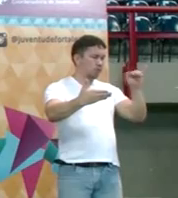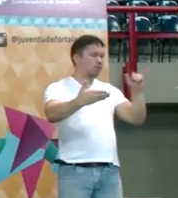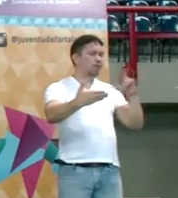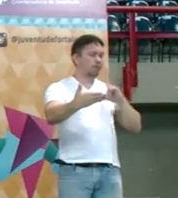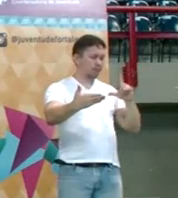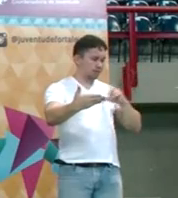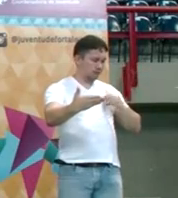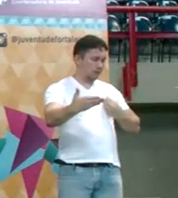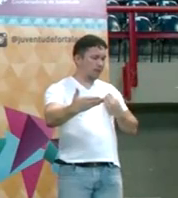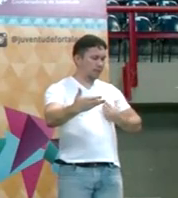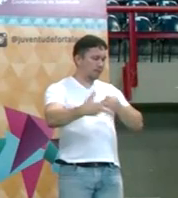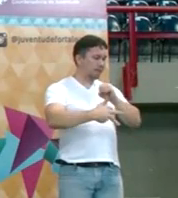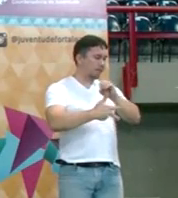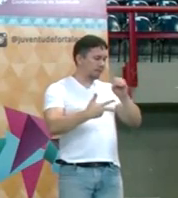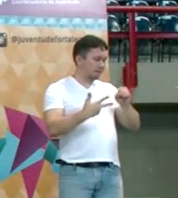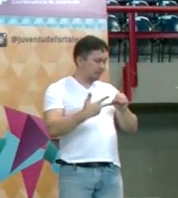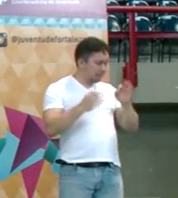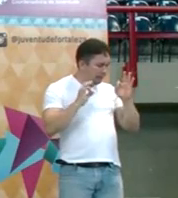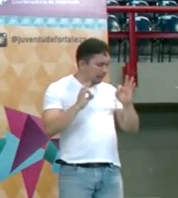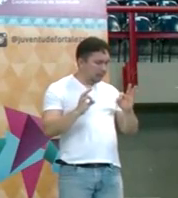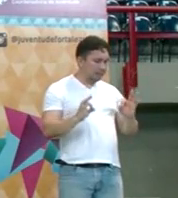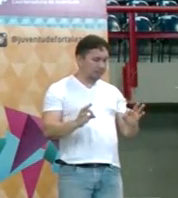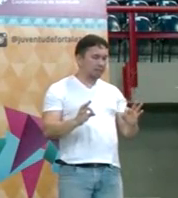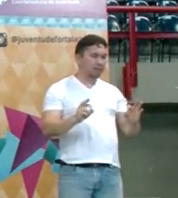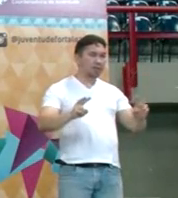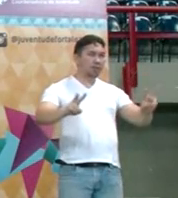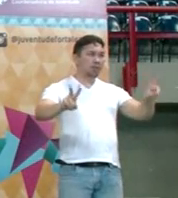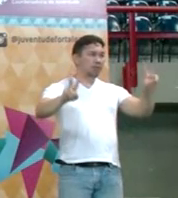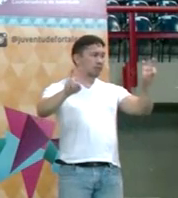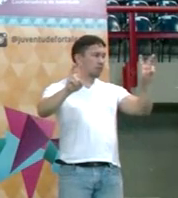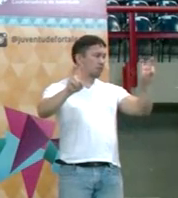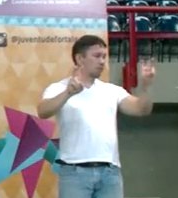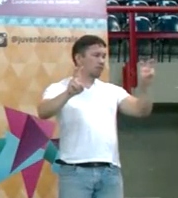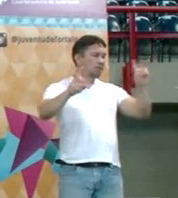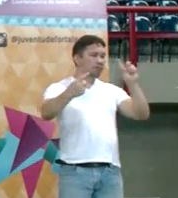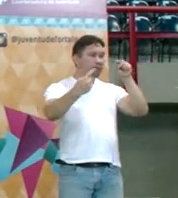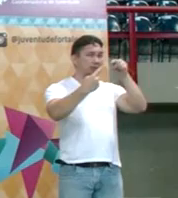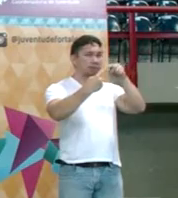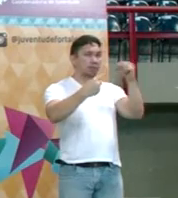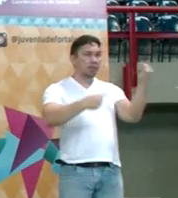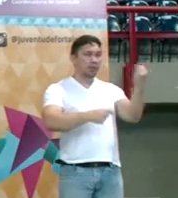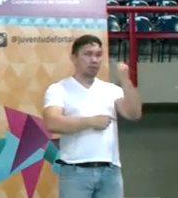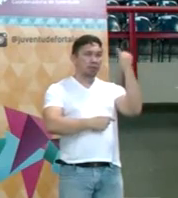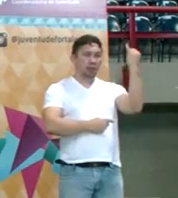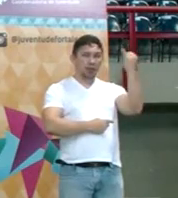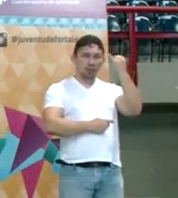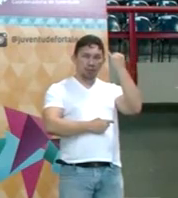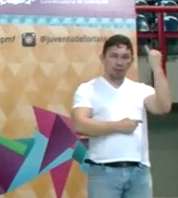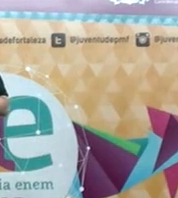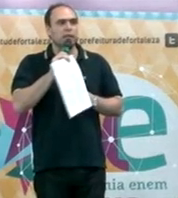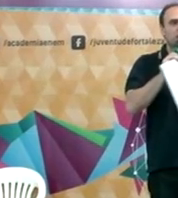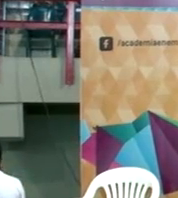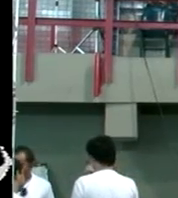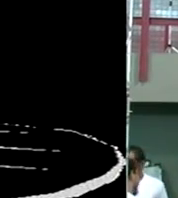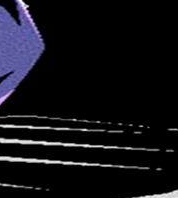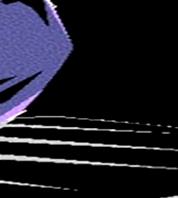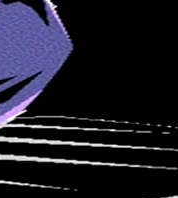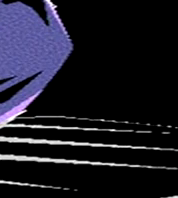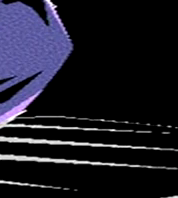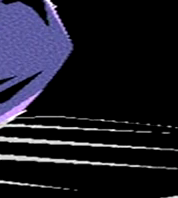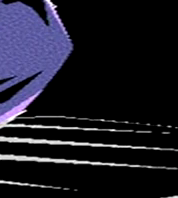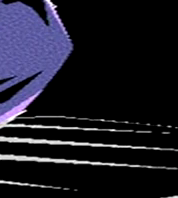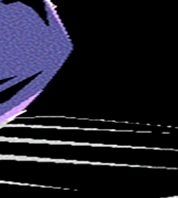certamente hoje a gente vai estar diante de um dos temas que é considerado mais importante na prova, que é o tema associado